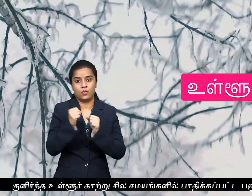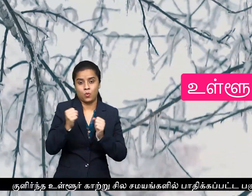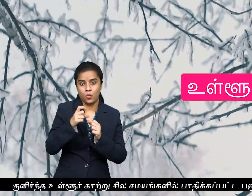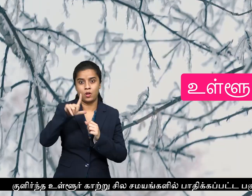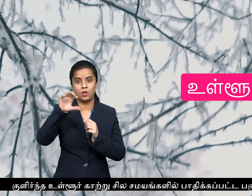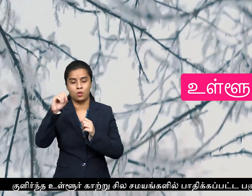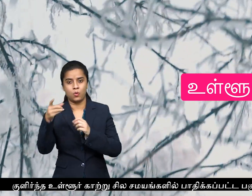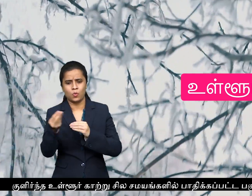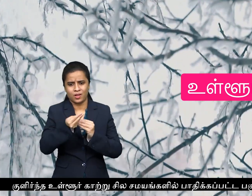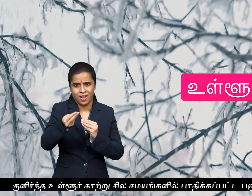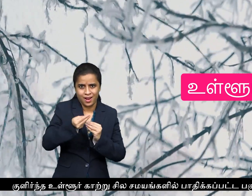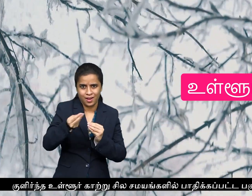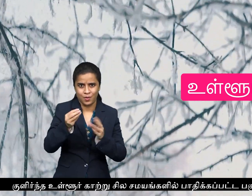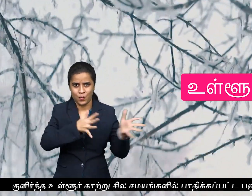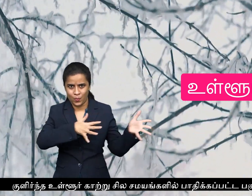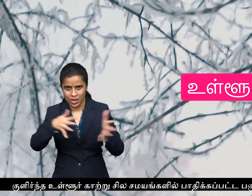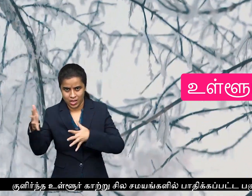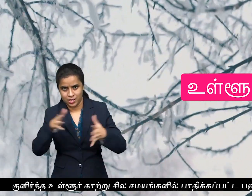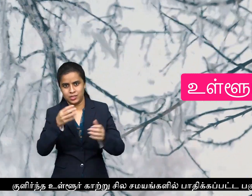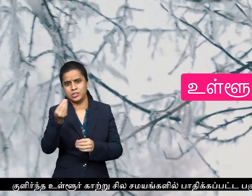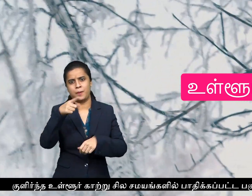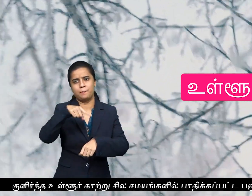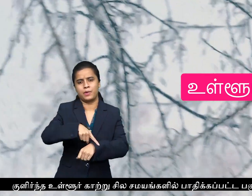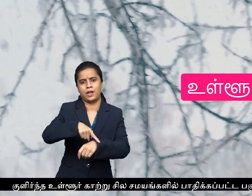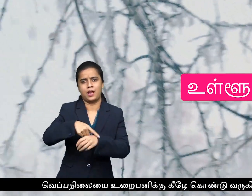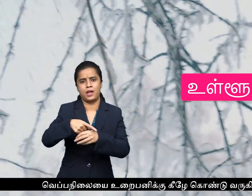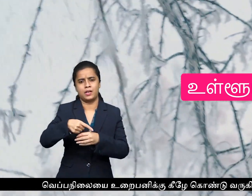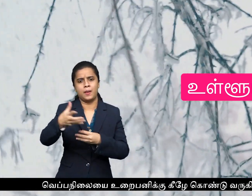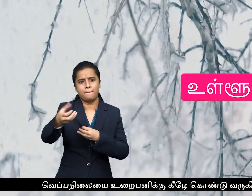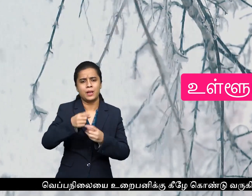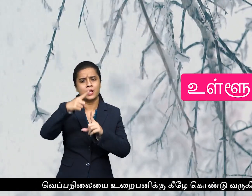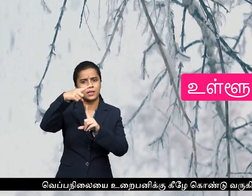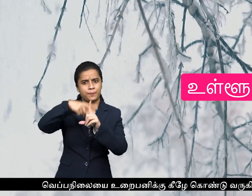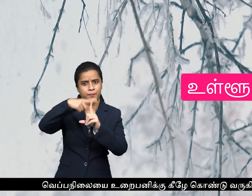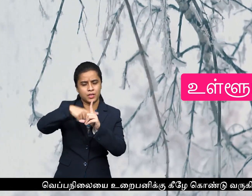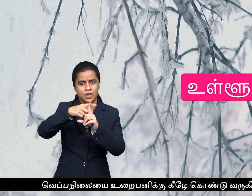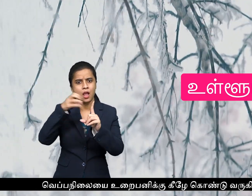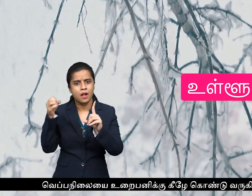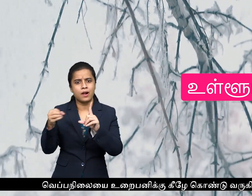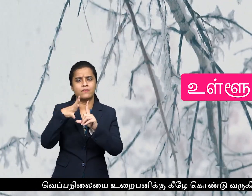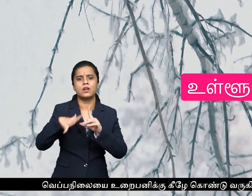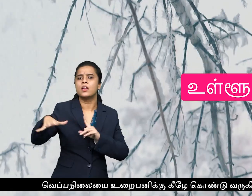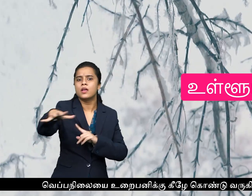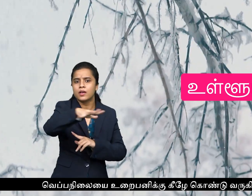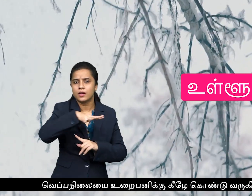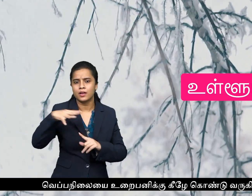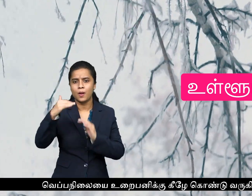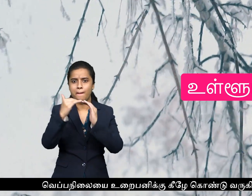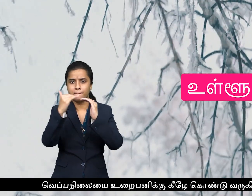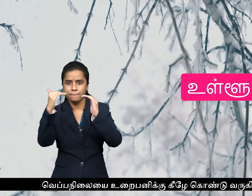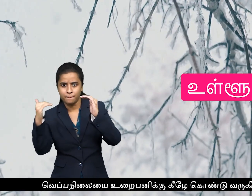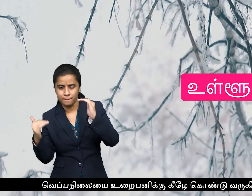குளிர்ந்த உள்ளூர் காற்று சில சமயங்களில் பாதிக்கப்பட்ட பகுதியின் வெப்பநிலையை உறைபனிக்கு கீழே கொண்டு